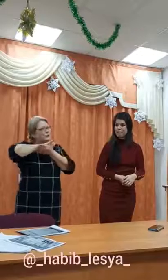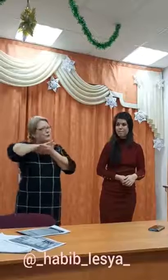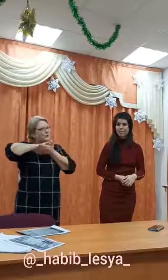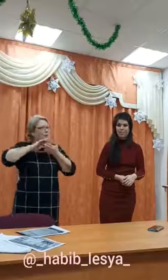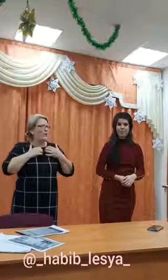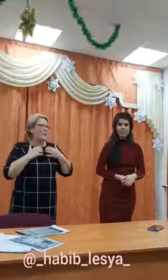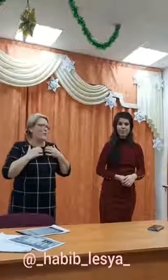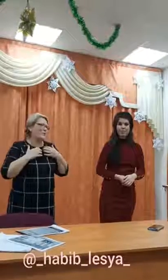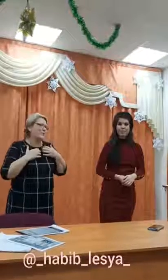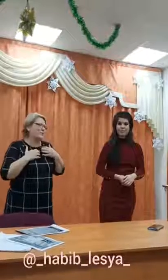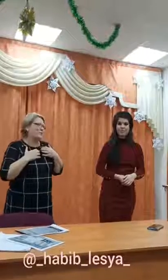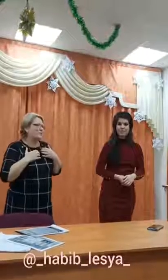Беги.